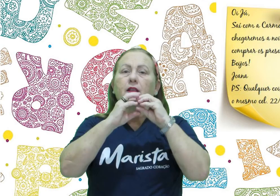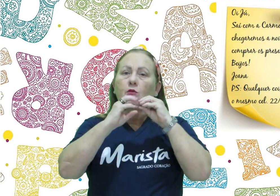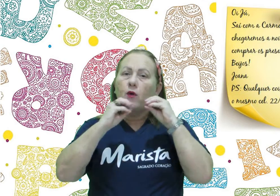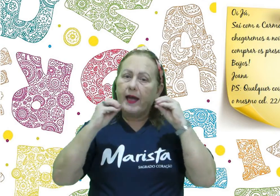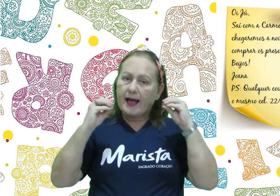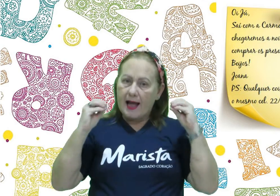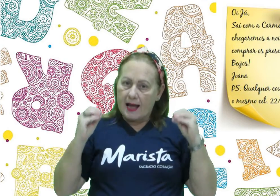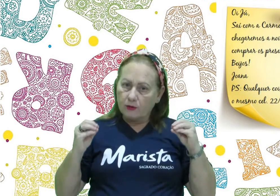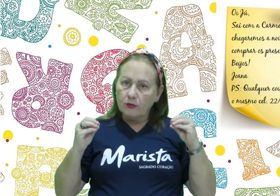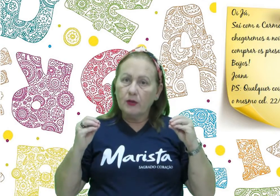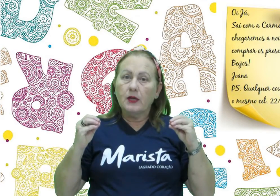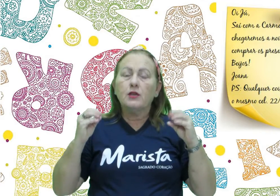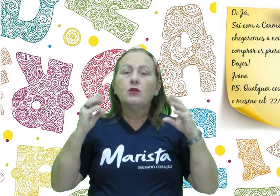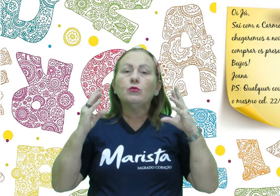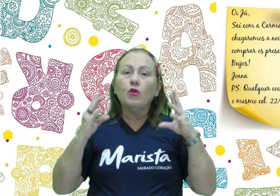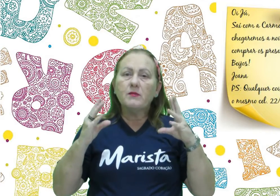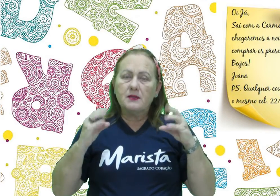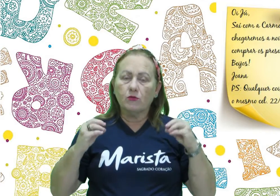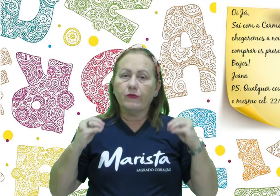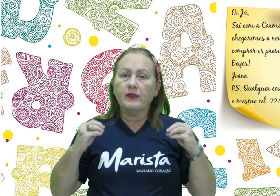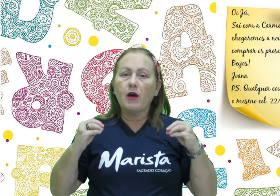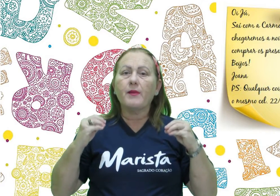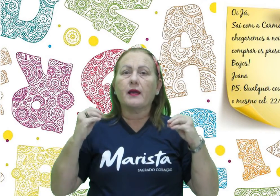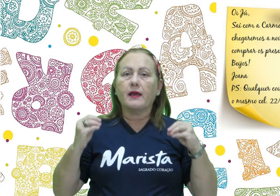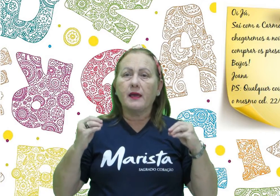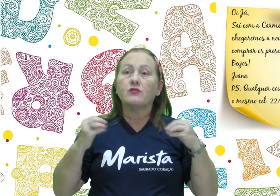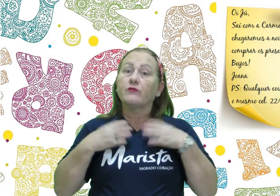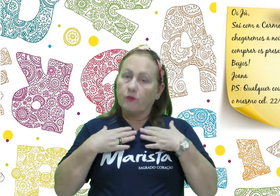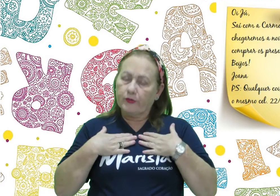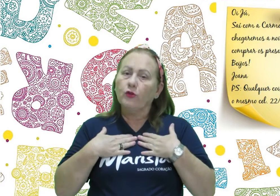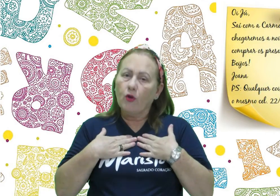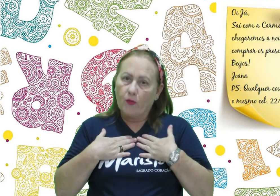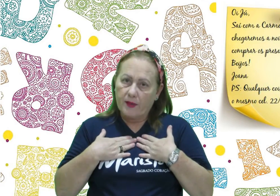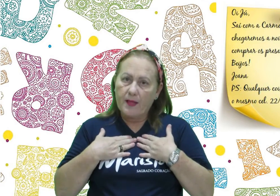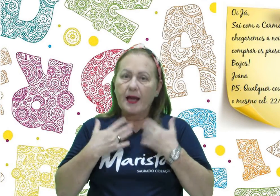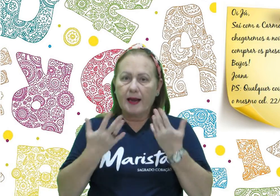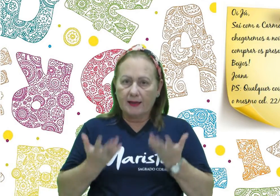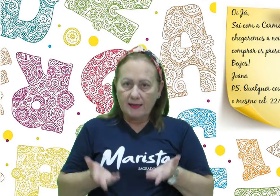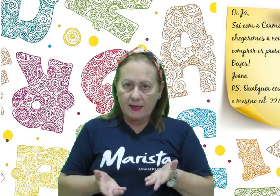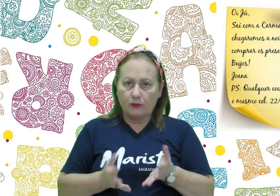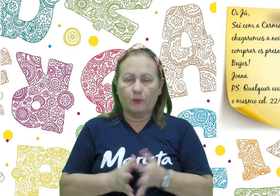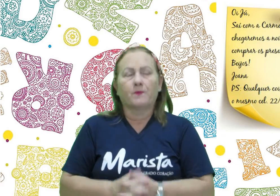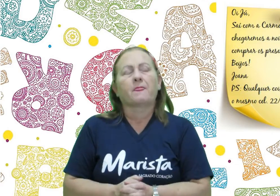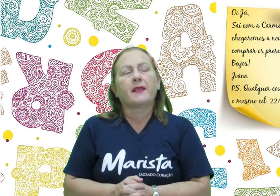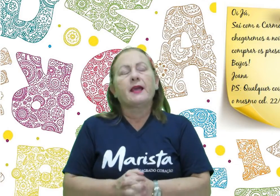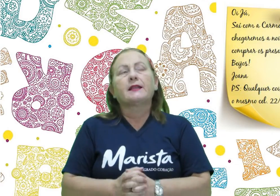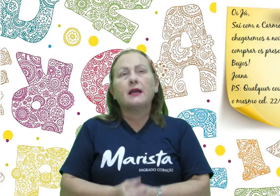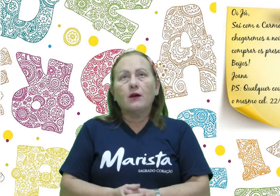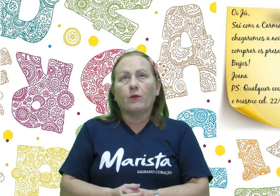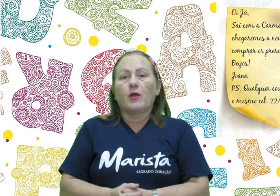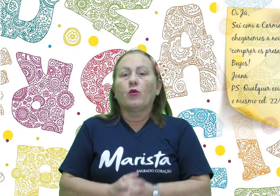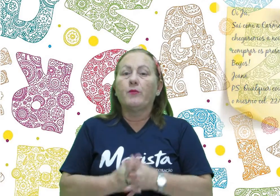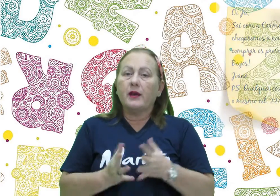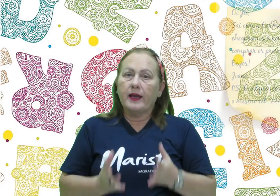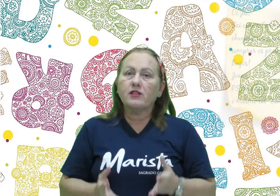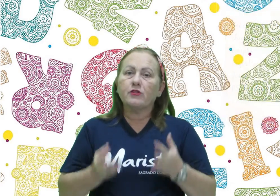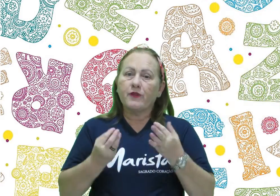o recado e o nomezinho no final para quem, o seu nome, agradecendo. Então, o bilhete é diferente